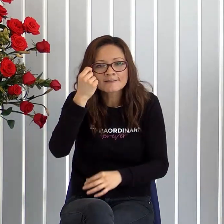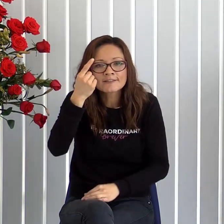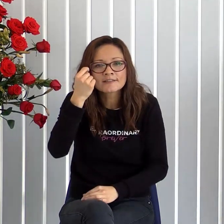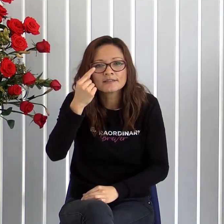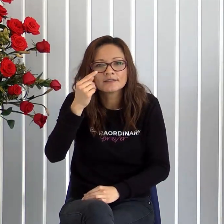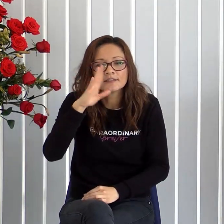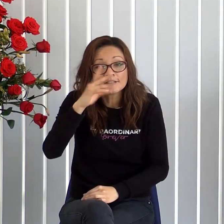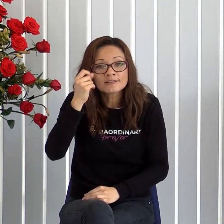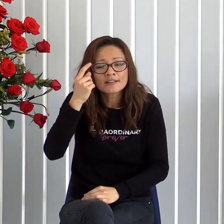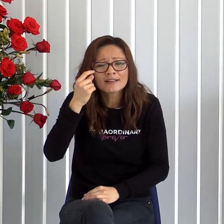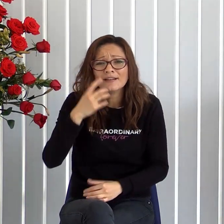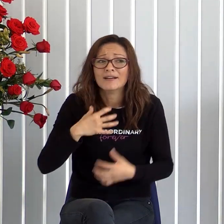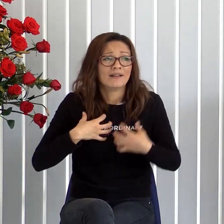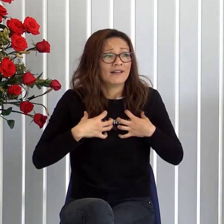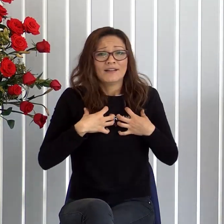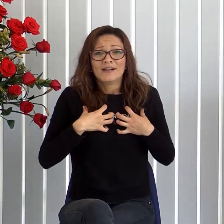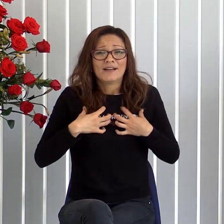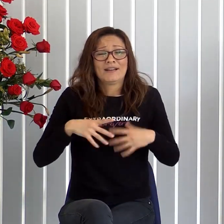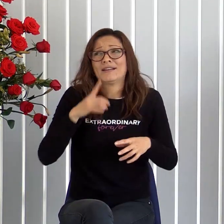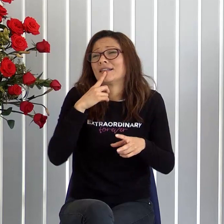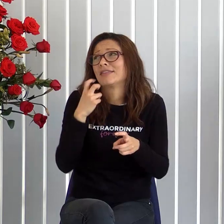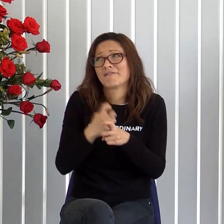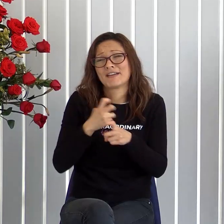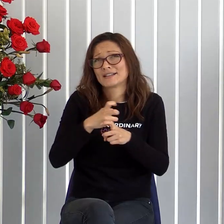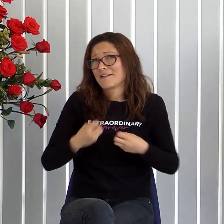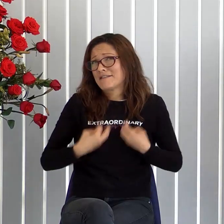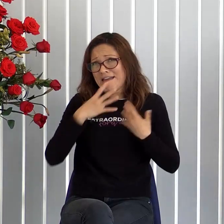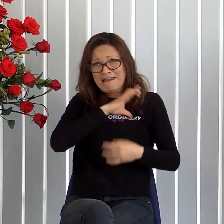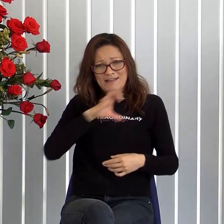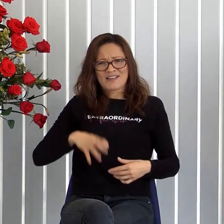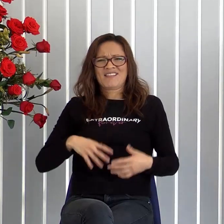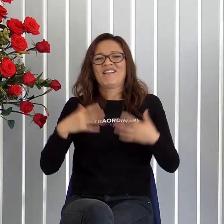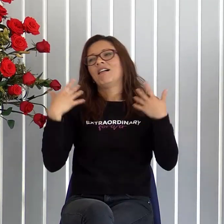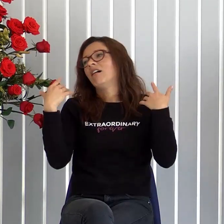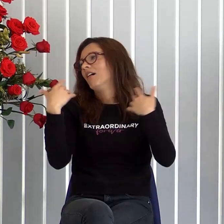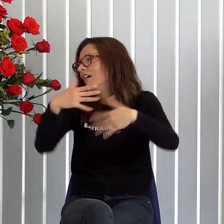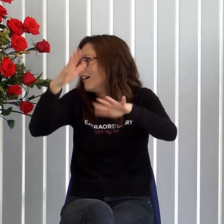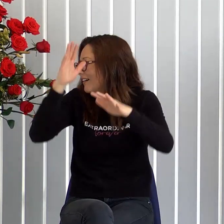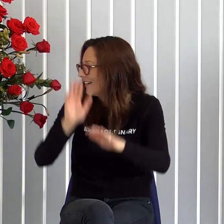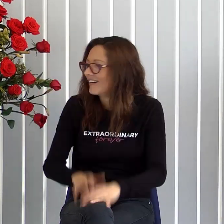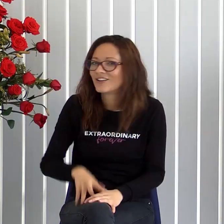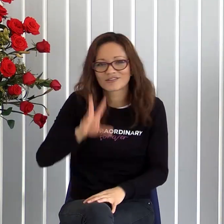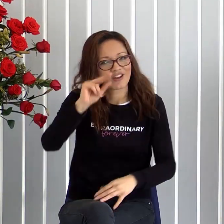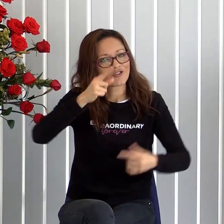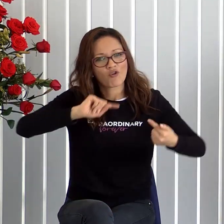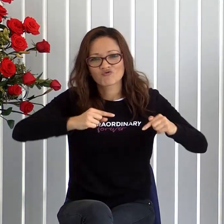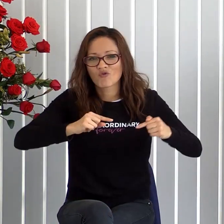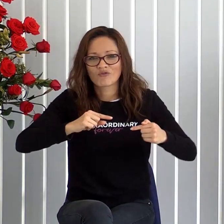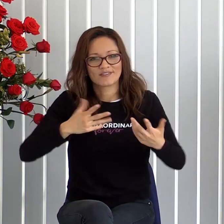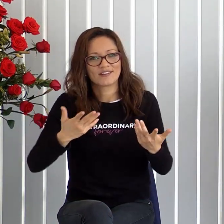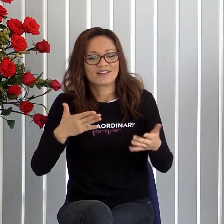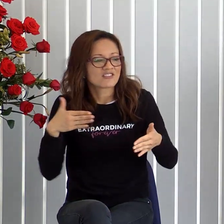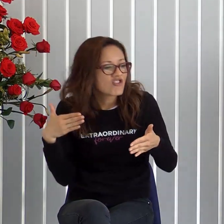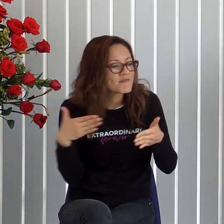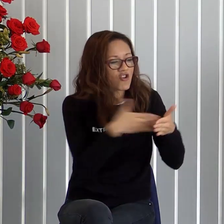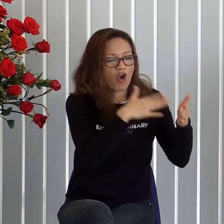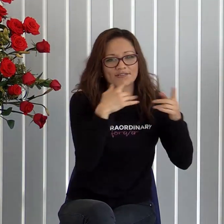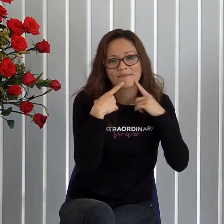¿Entiende? ¿Entiende? ¡Ay, qué duro esto! ¡Ay, viejo! Usted todavía no ha sufrido hasta la sangre contra el pecado.